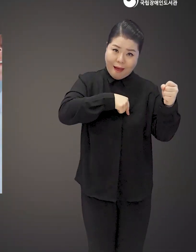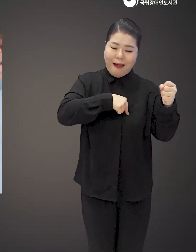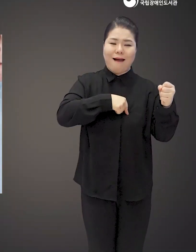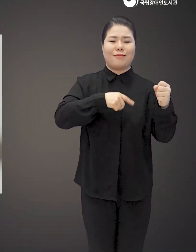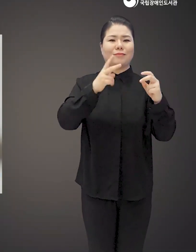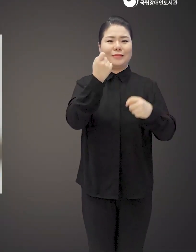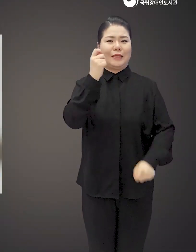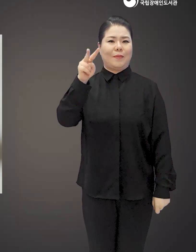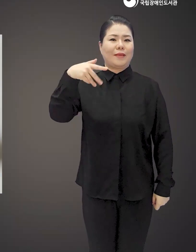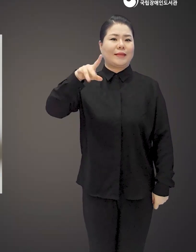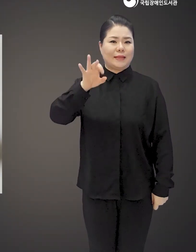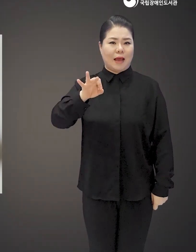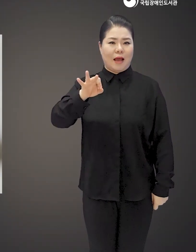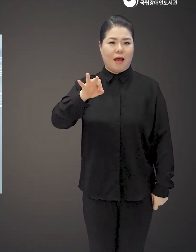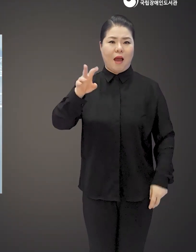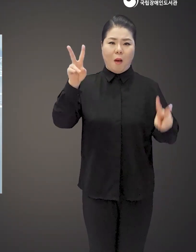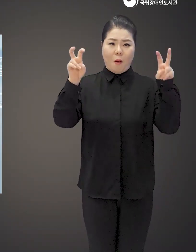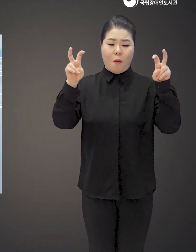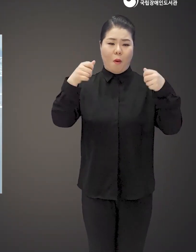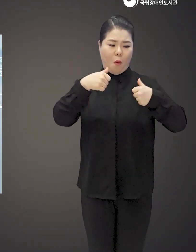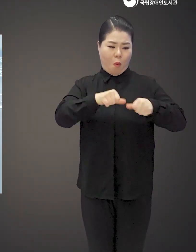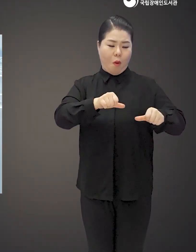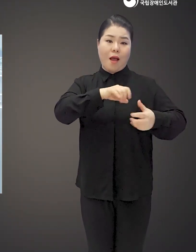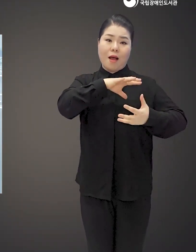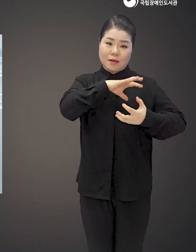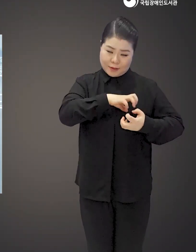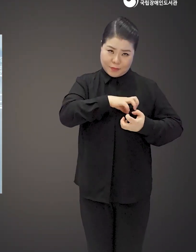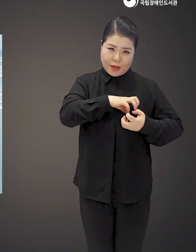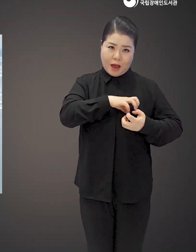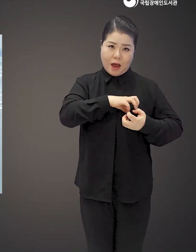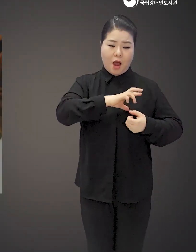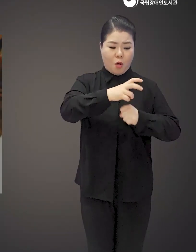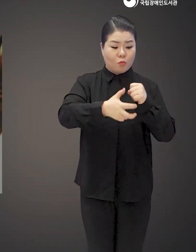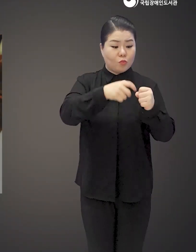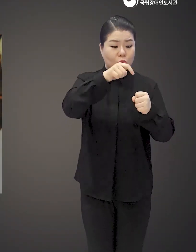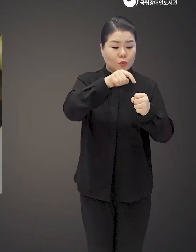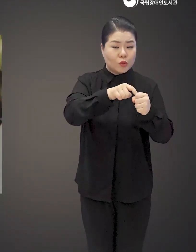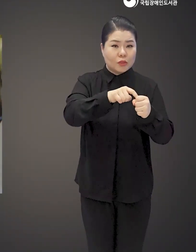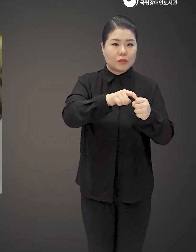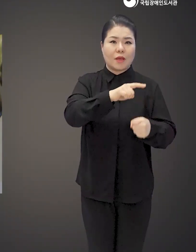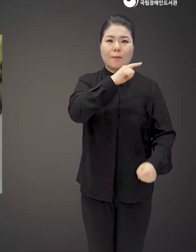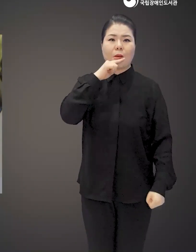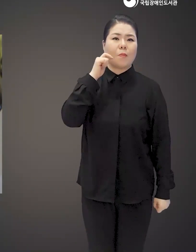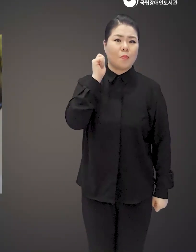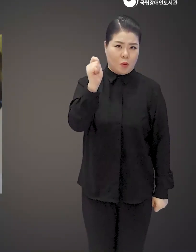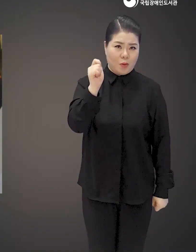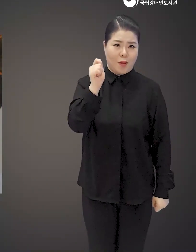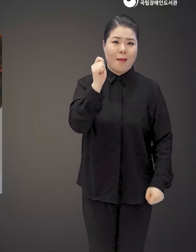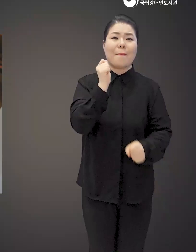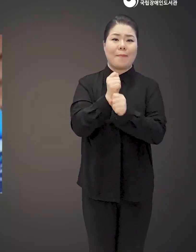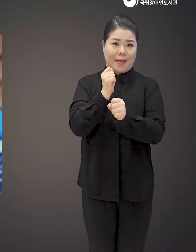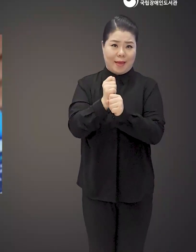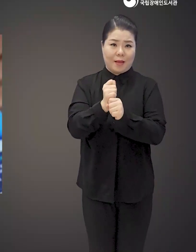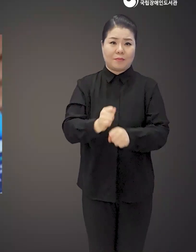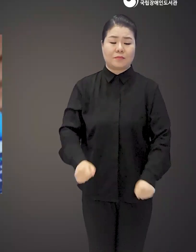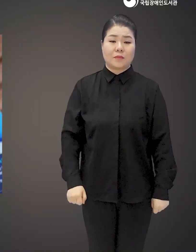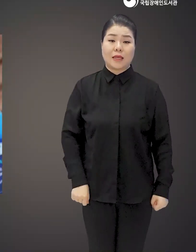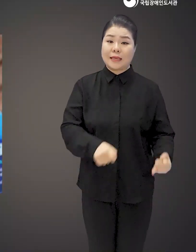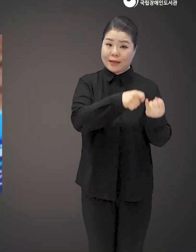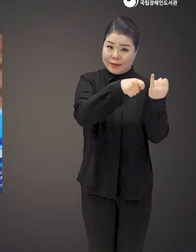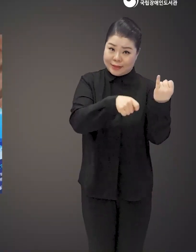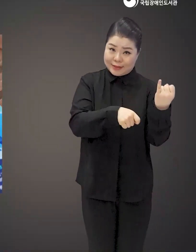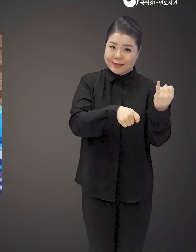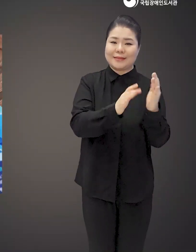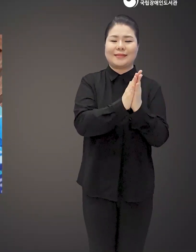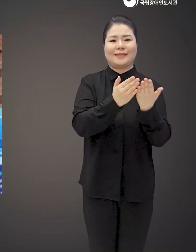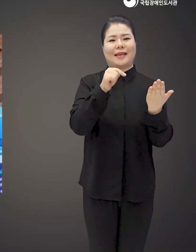창, 고장난 심장, 북극의 경고를 제작했는데요. 그런 그녀가 선보인 책이 바로 이것, 되돌릴 수